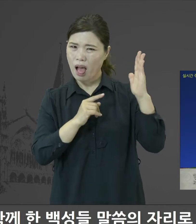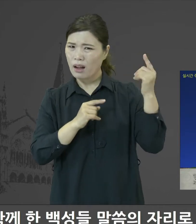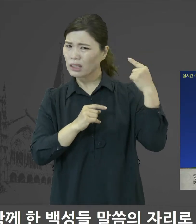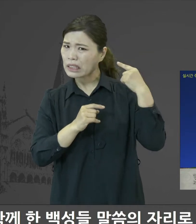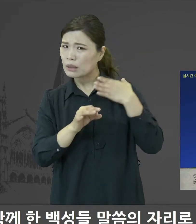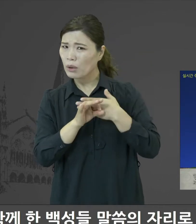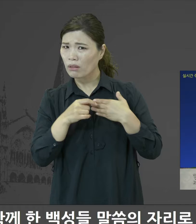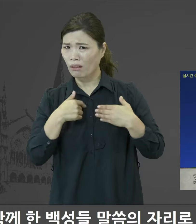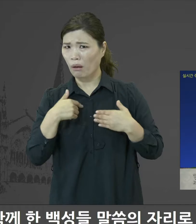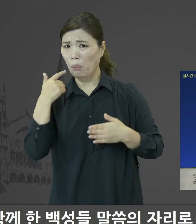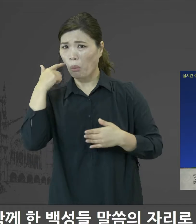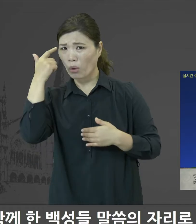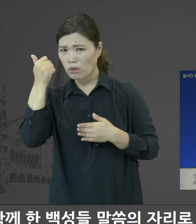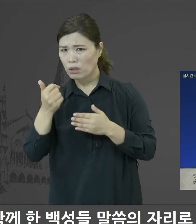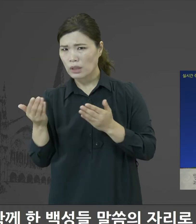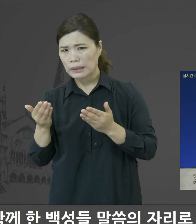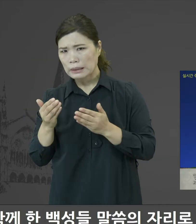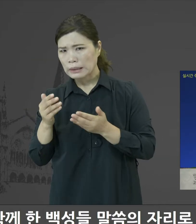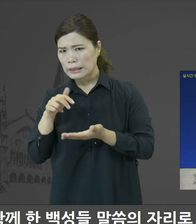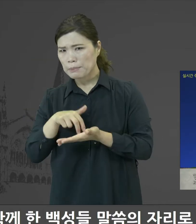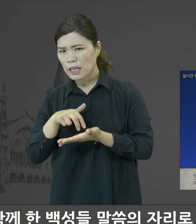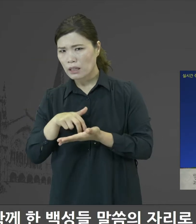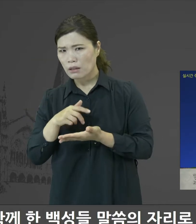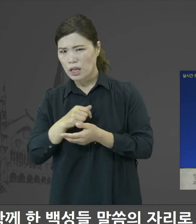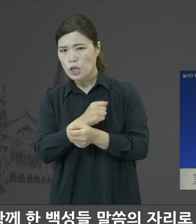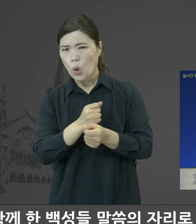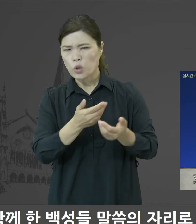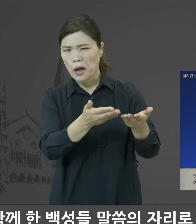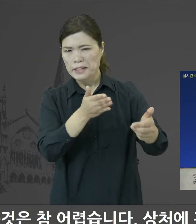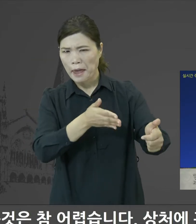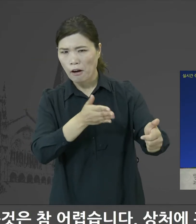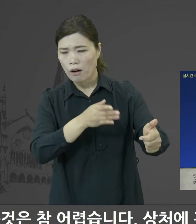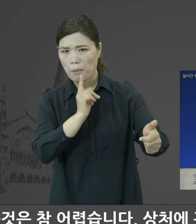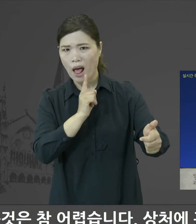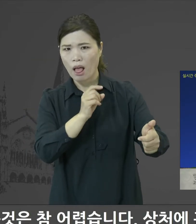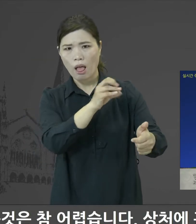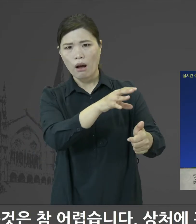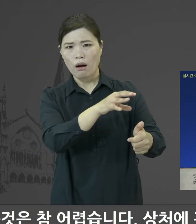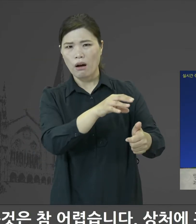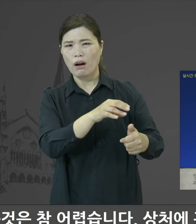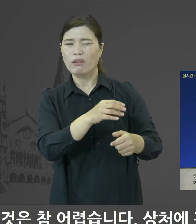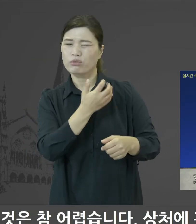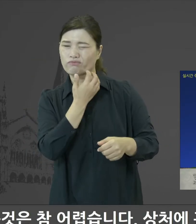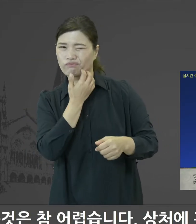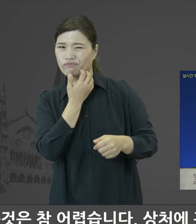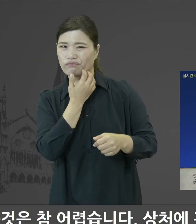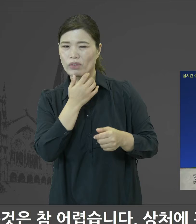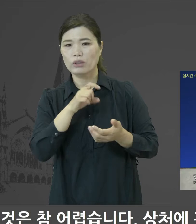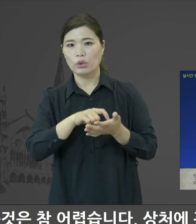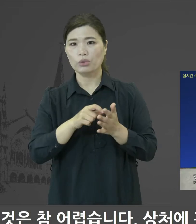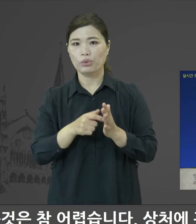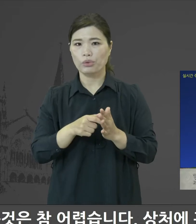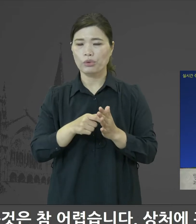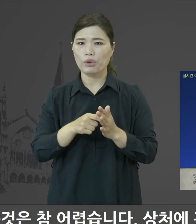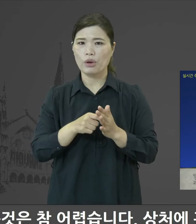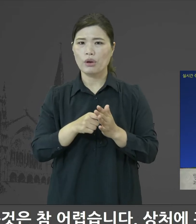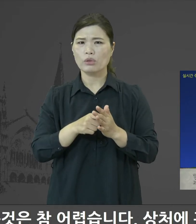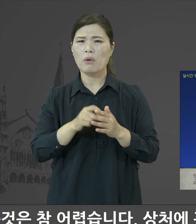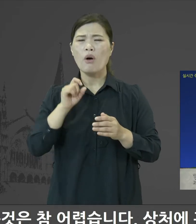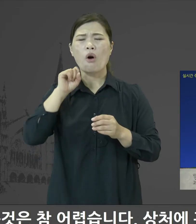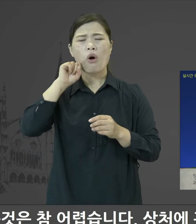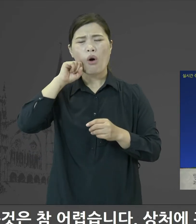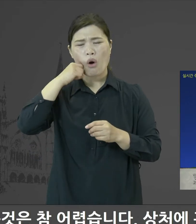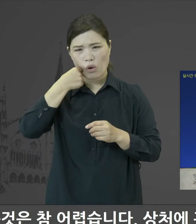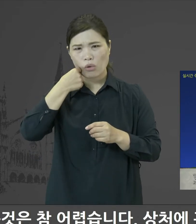목회자이신 제가 과연 용서하십시오라는 말을 꺼내기가 민망할 정도로 말할 수 없는 상처를